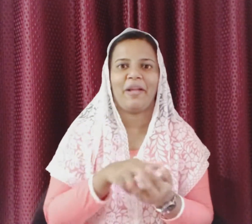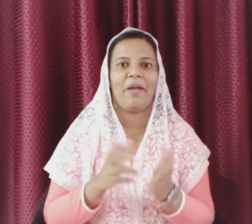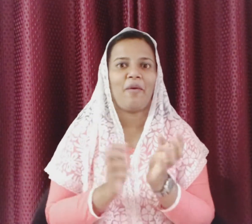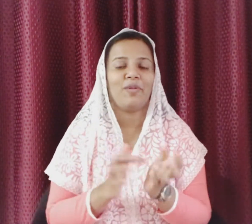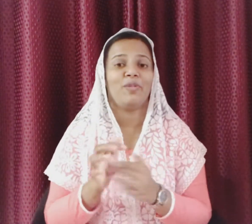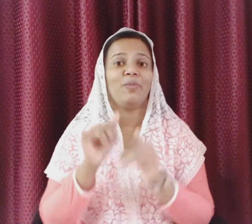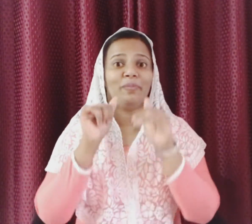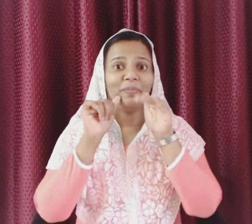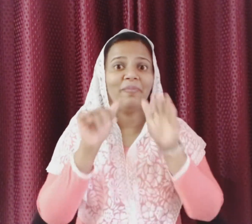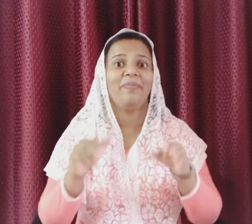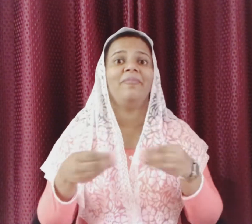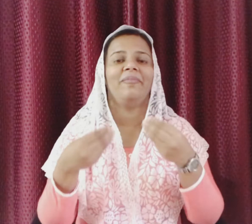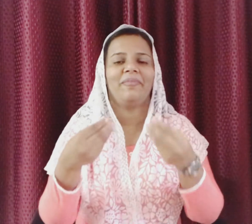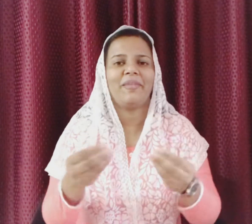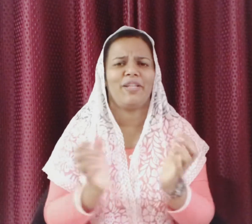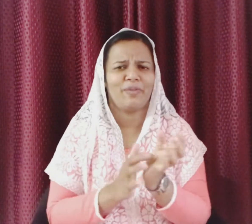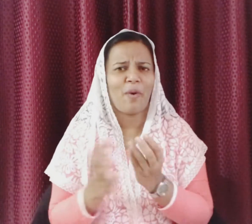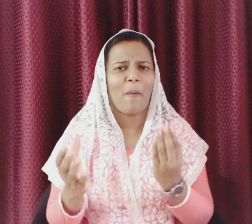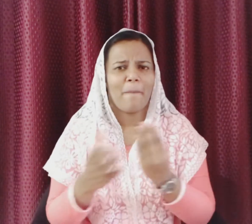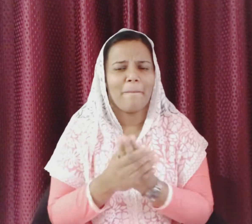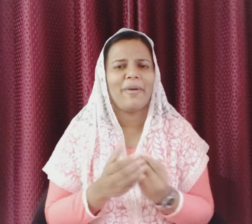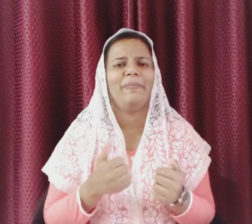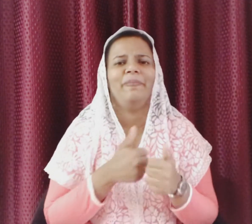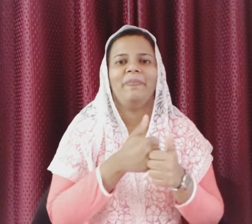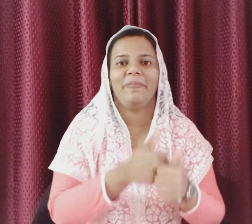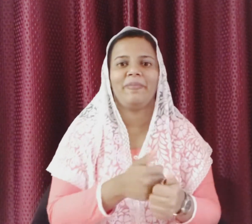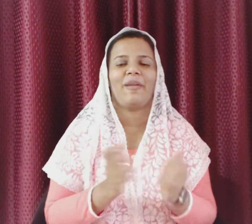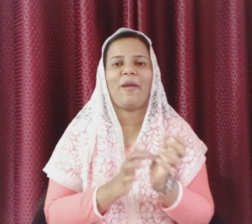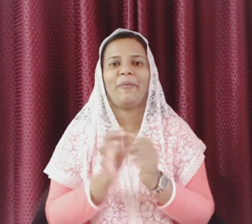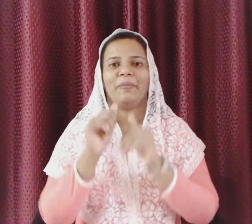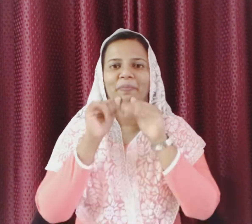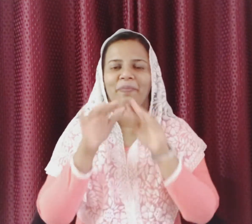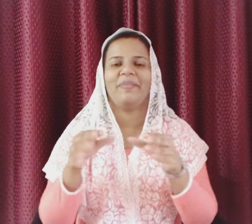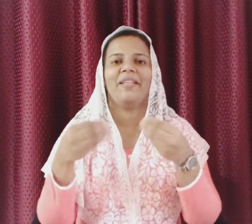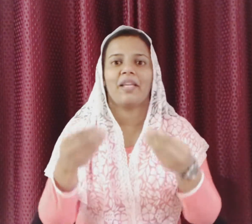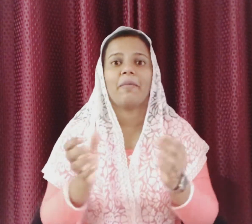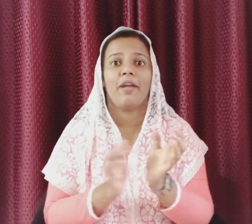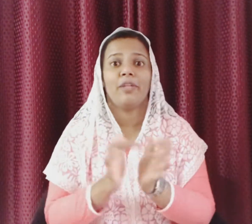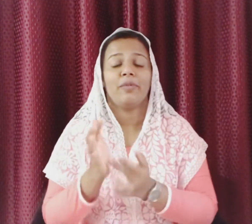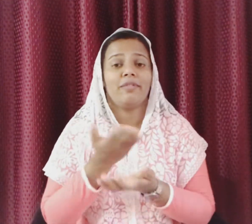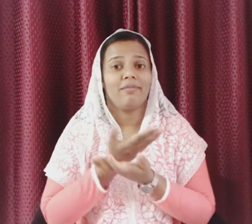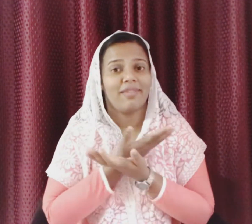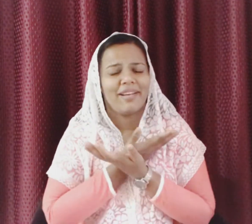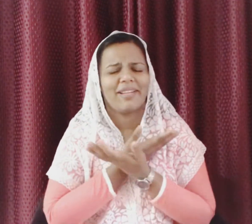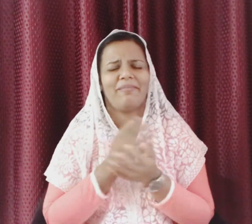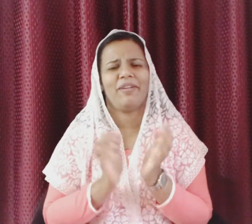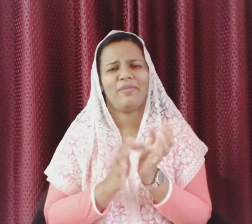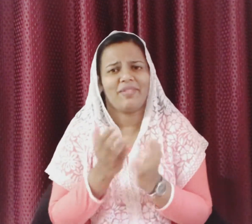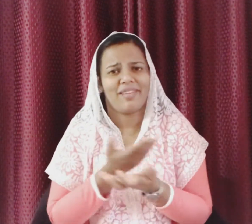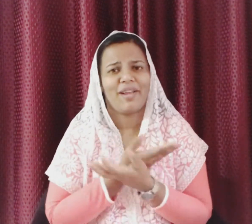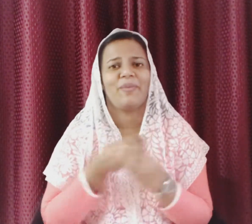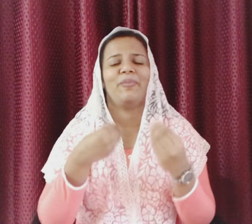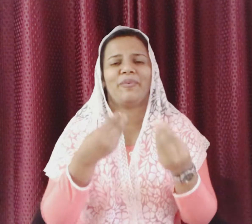അഭിവൃദ്ധിയിലേക്ക് കൊണ്ടുവരും. കർത്താവിങ്കിലേക്ക് അടുക്ക്, കർത്താവ് നിങ്ങളെ അഭിവൃദ്ധിയിലേക്ക് കൊണ്ടുവരും. ആമേൻ. ദൈവത്തെ സ്നേഹിക്കുക, കർത്താവിനെ അങ്ങ് സ്നേഹിക്കുക. കർത്താവിനെ